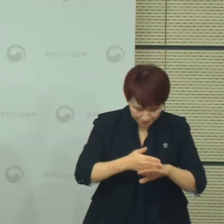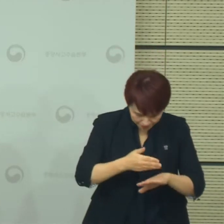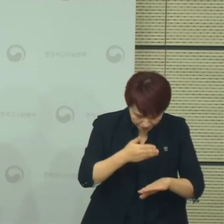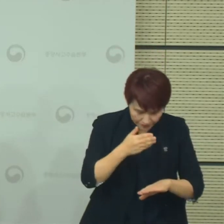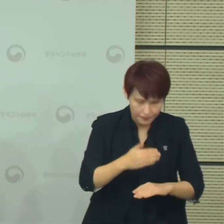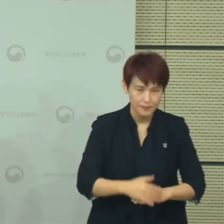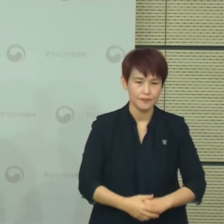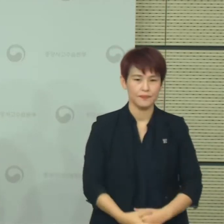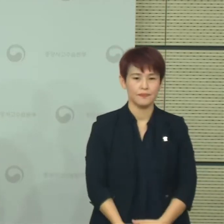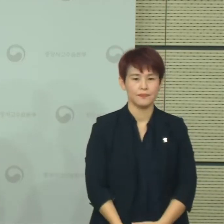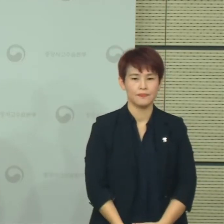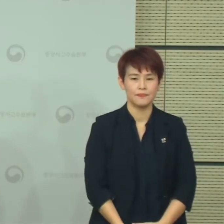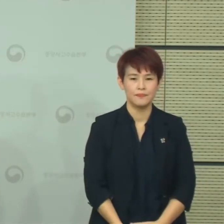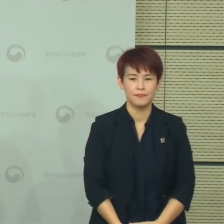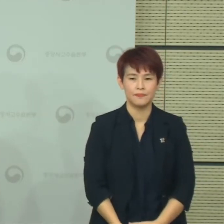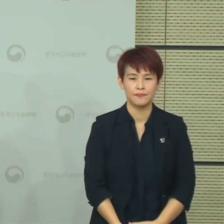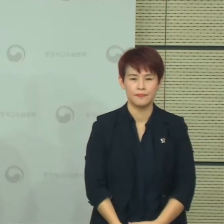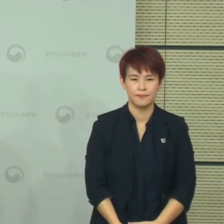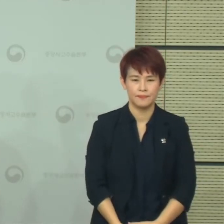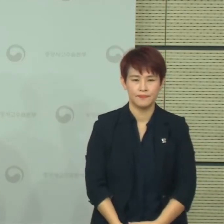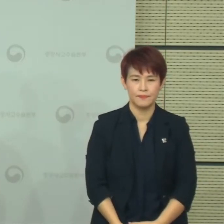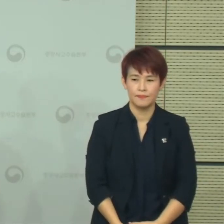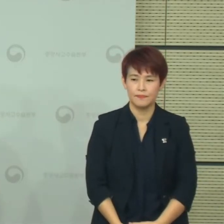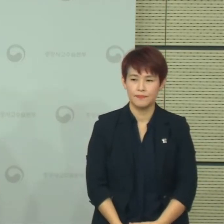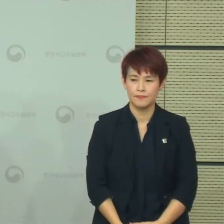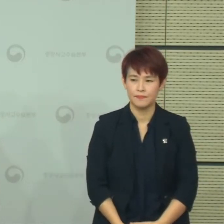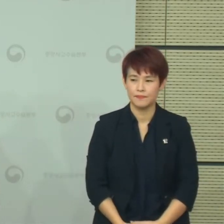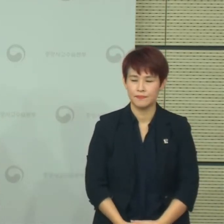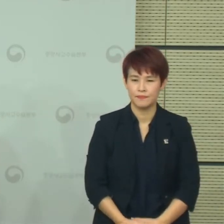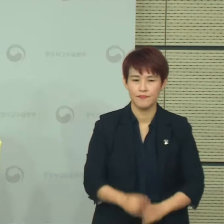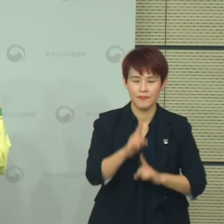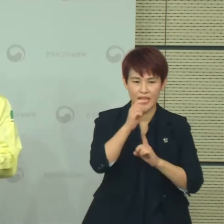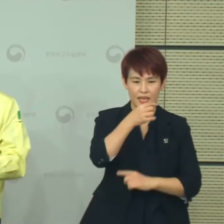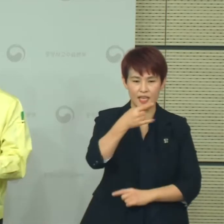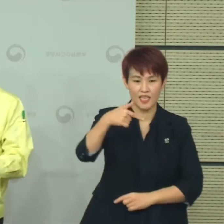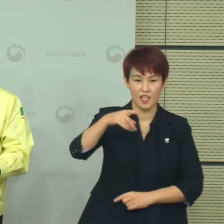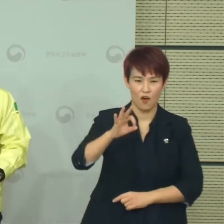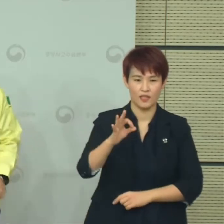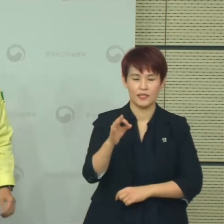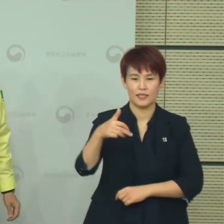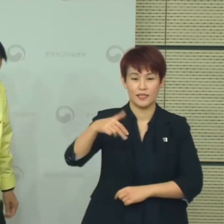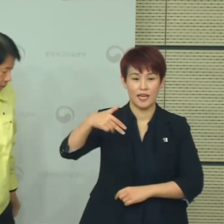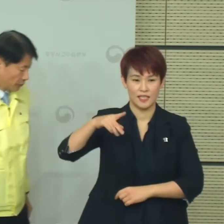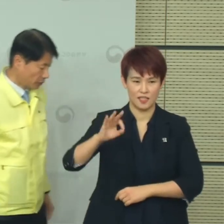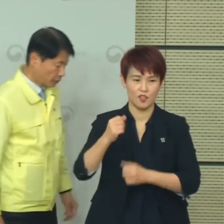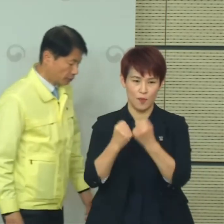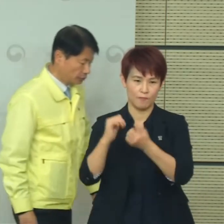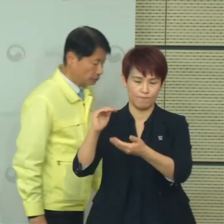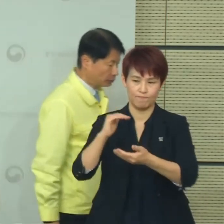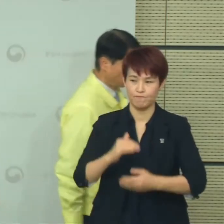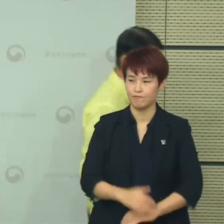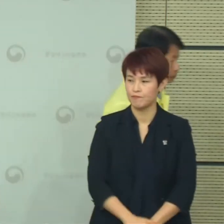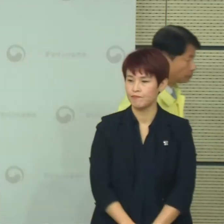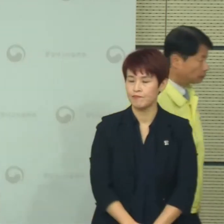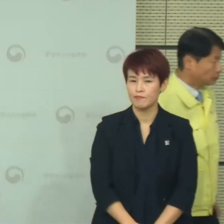감사합니다. 네, 다음으로 이희경 처장이 설명하겠습니다. 네, 단상으로 나와주십시오.